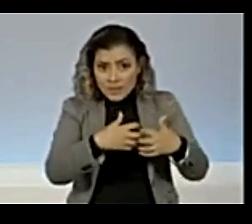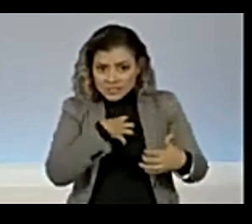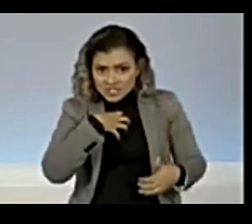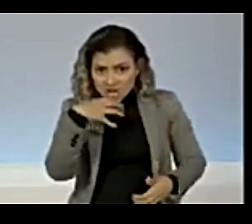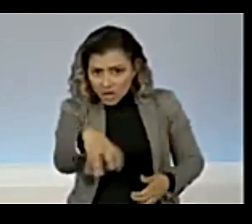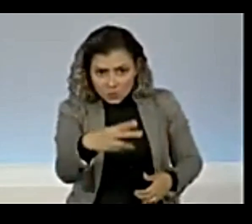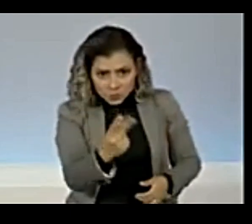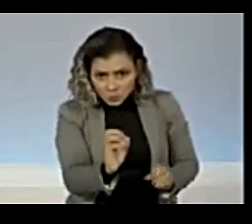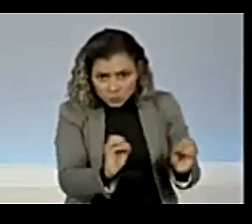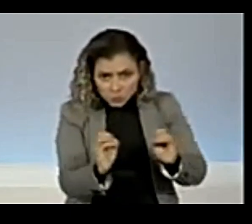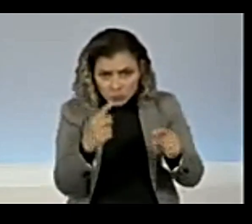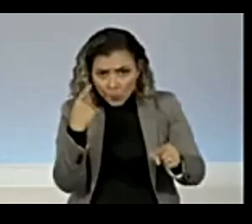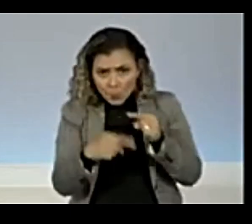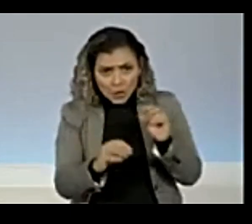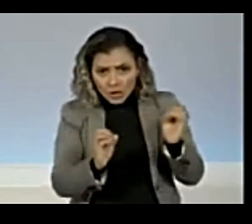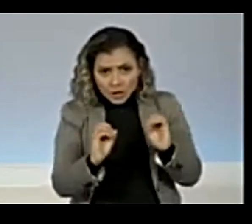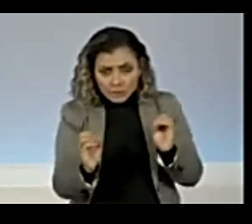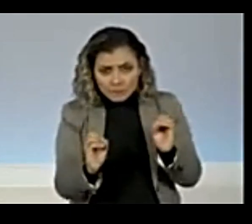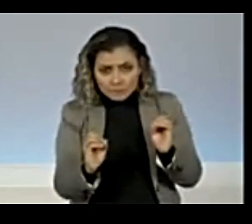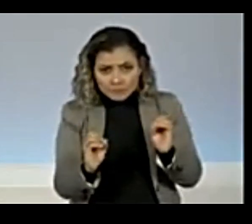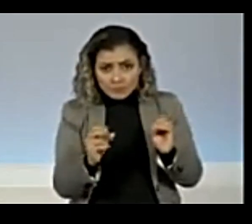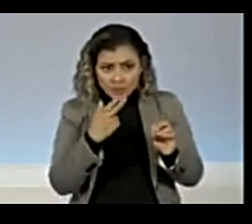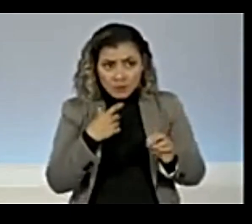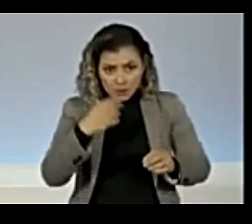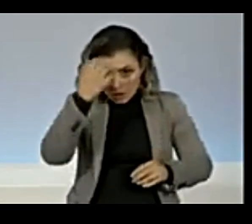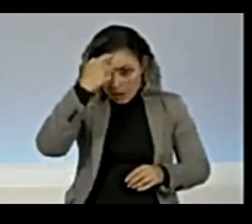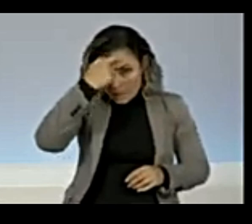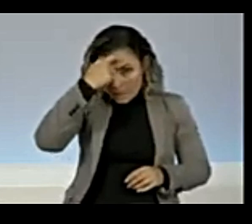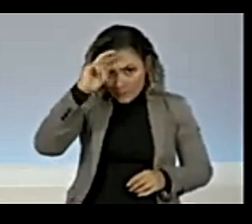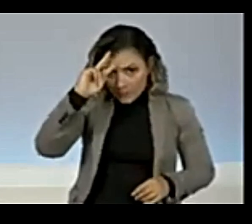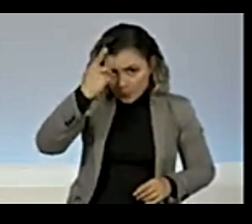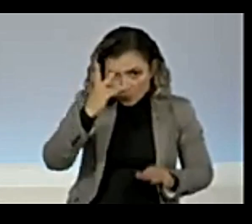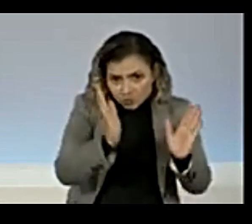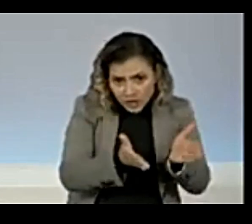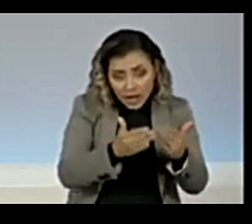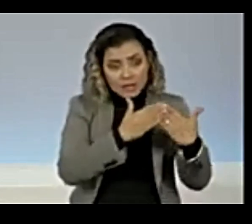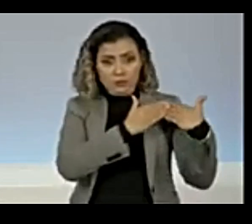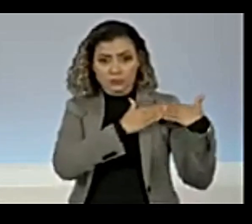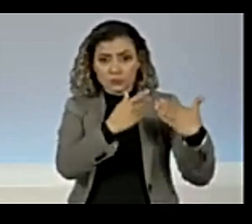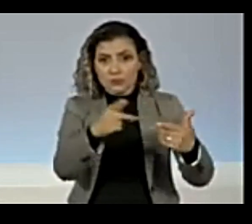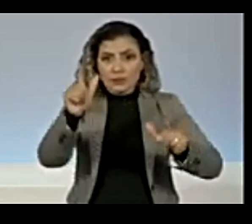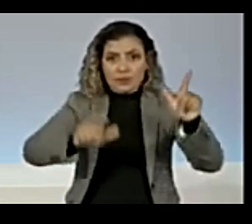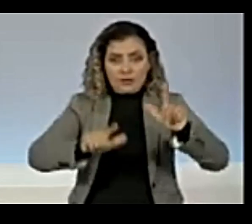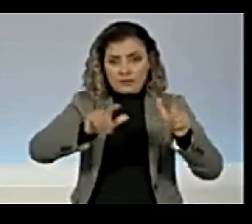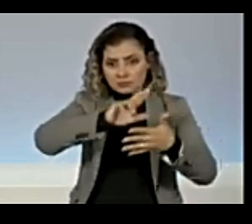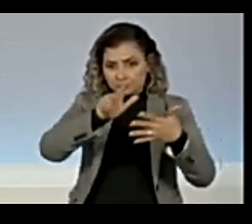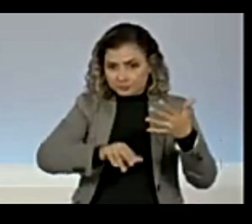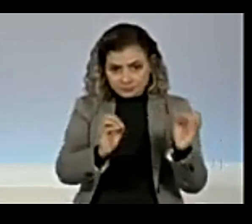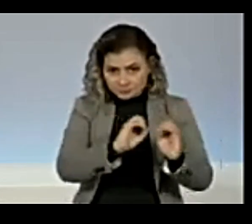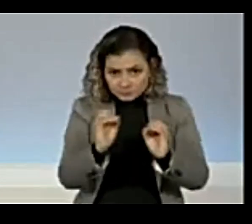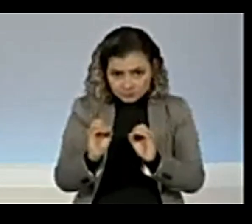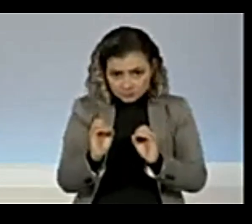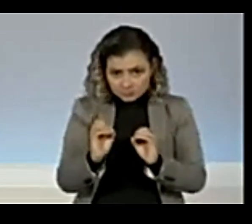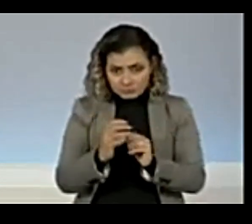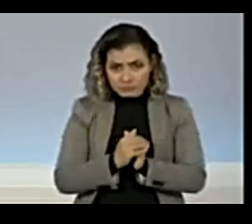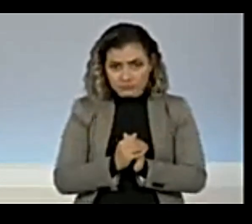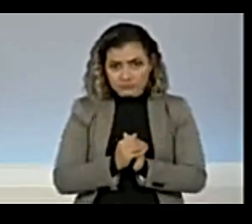forma como você se colocou aqui, dizendo que não era uma responsabilidade do entretenimento educar?